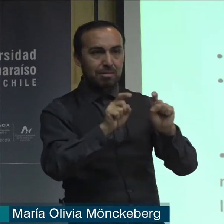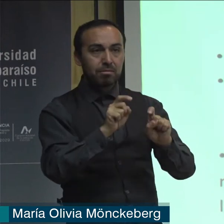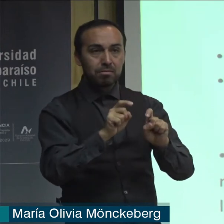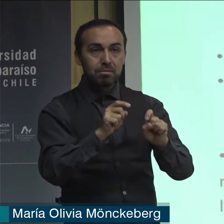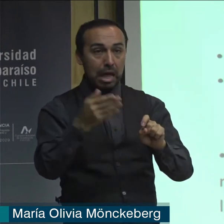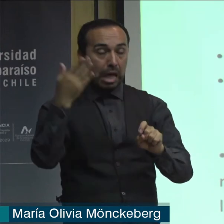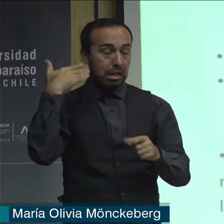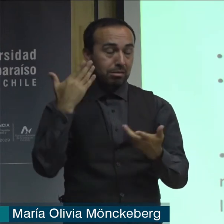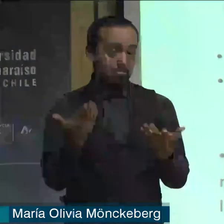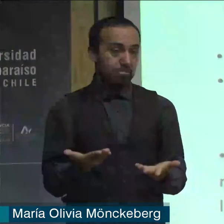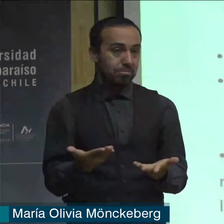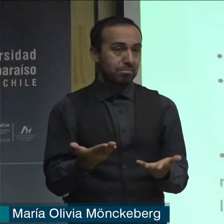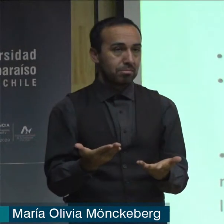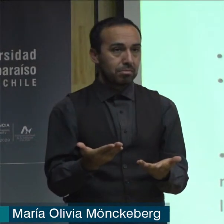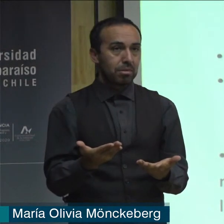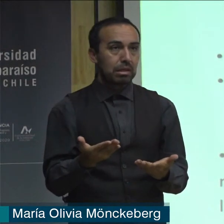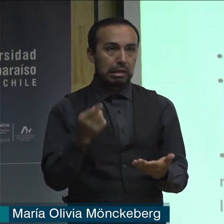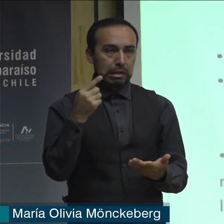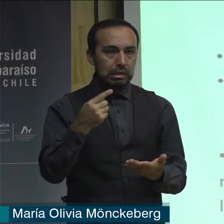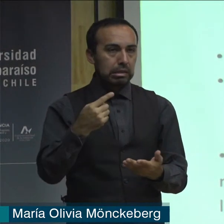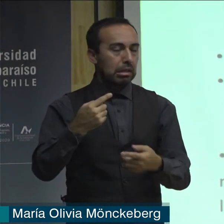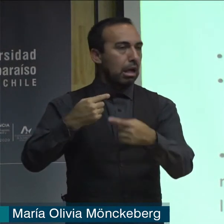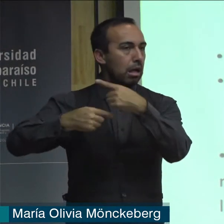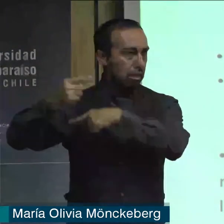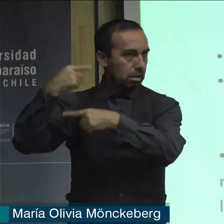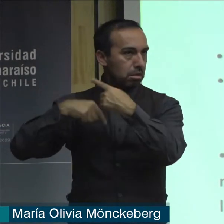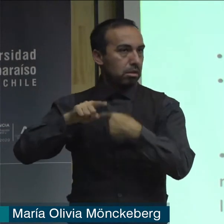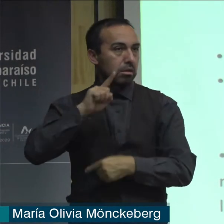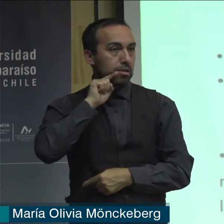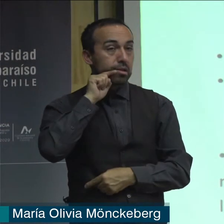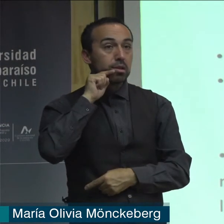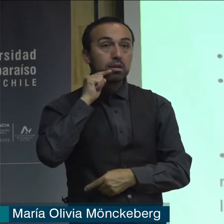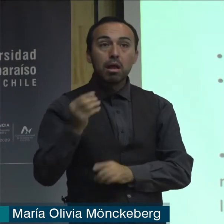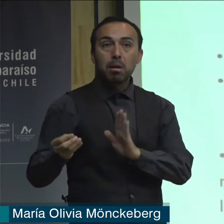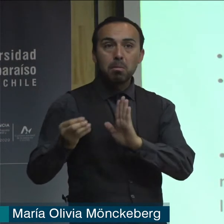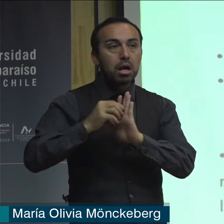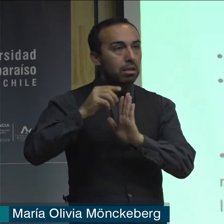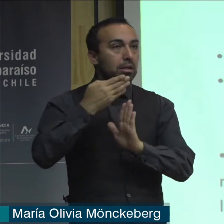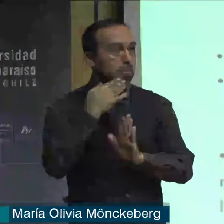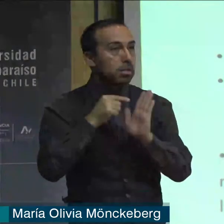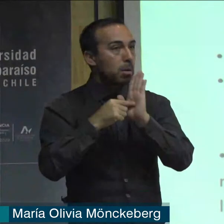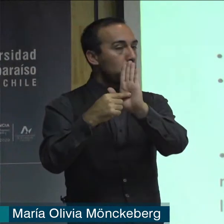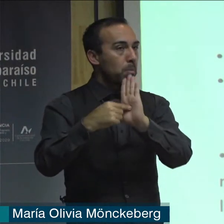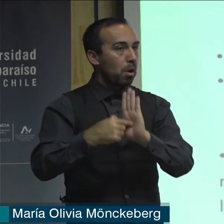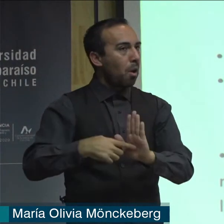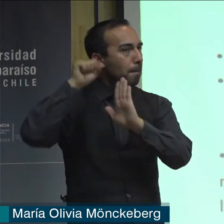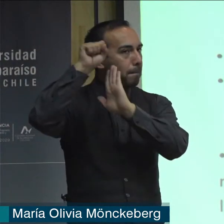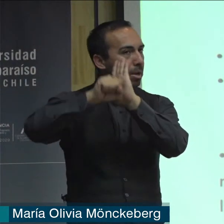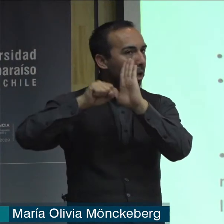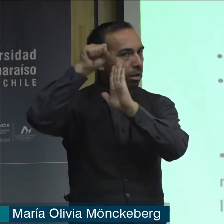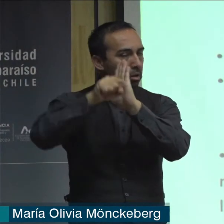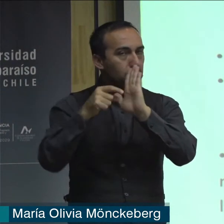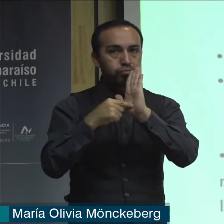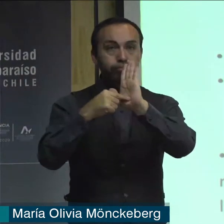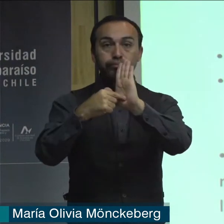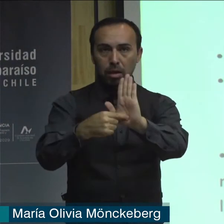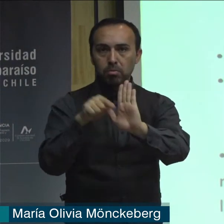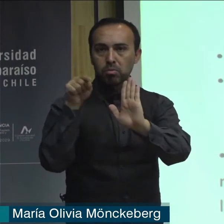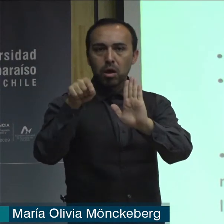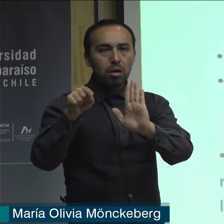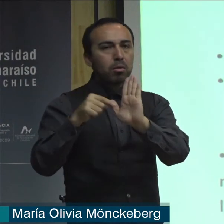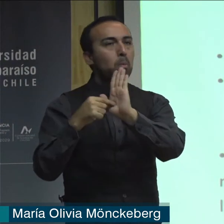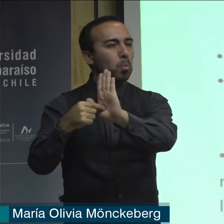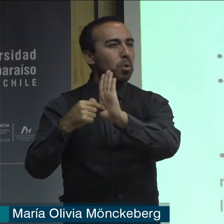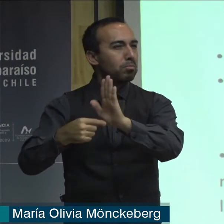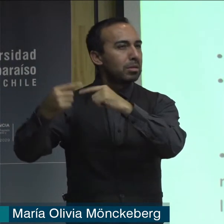hay esta historia de los Chicago ahí esta película que se han hecho en esa línea y